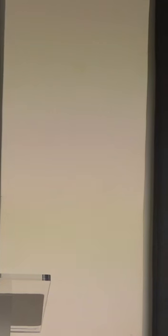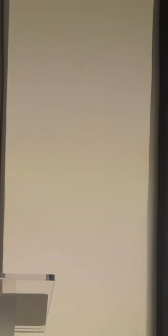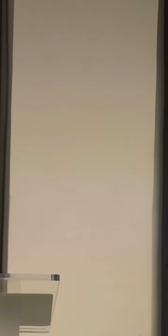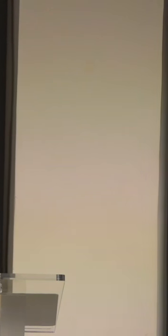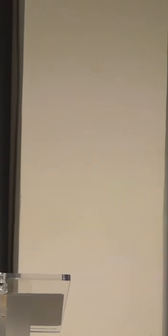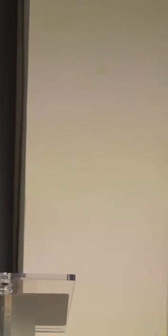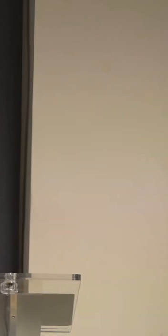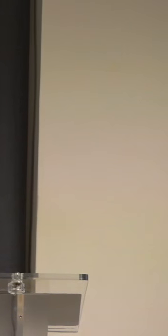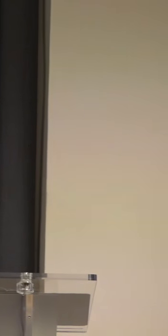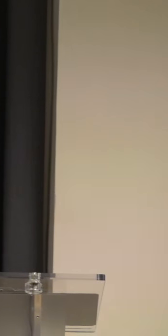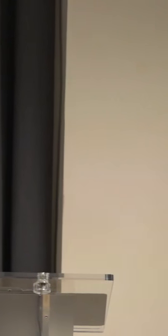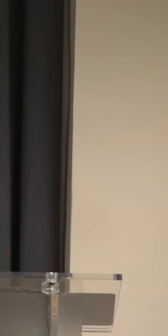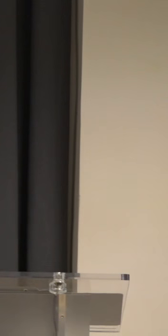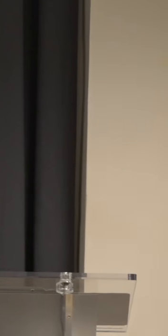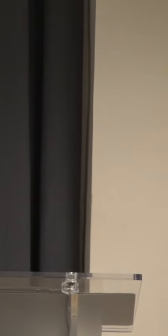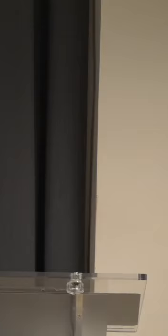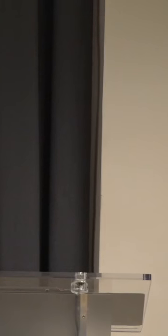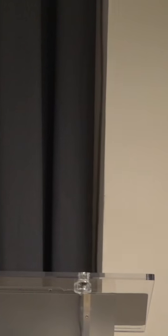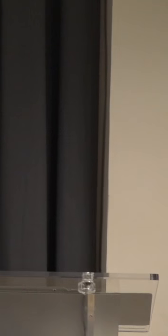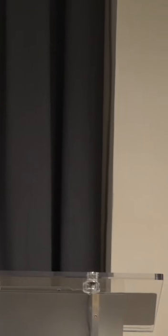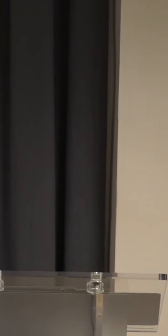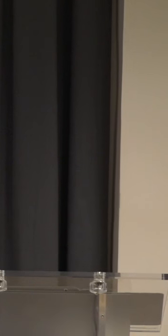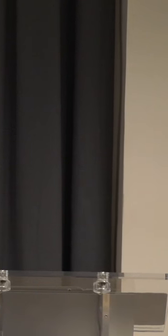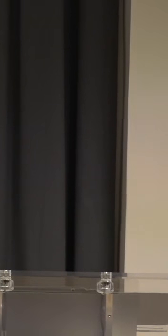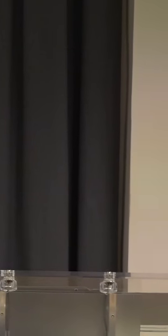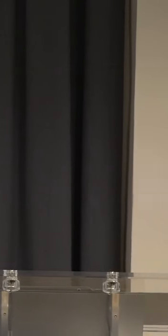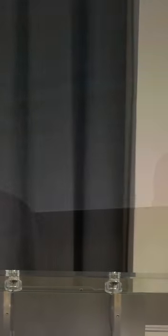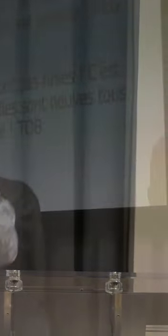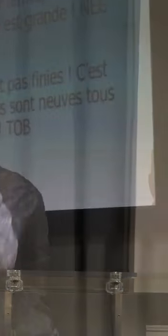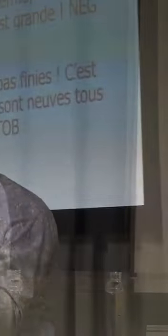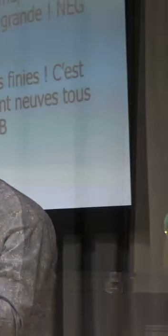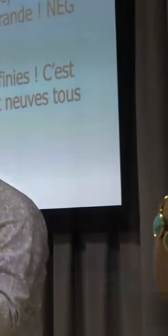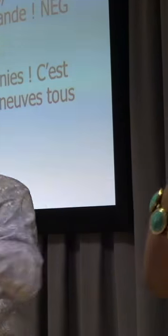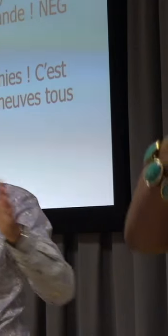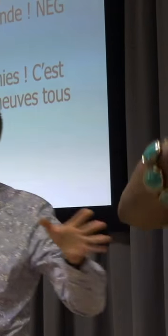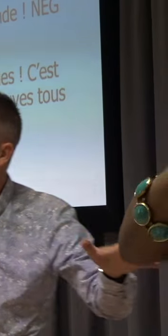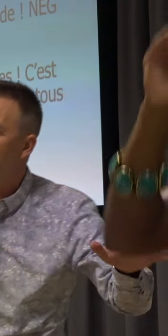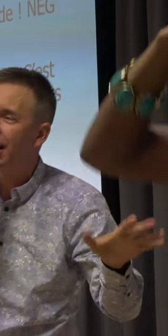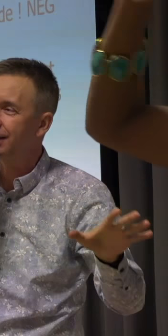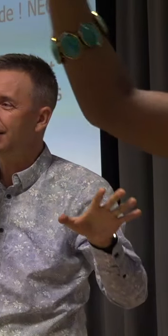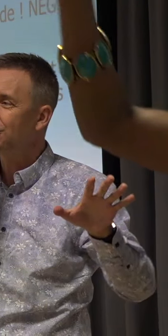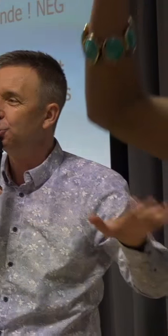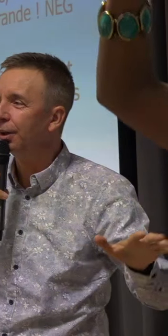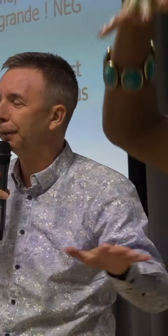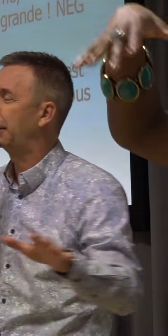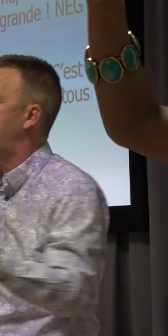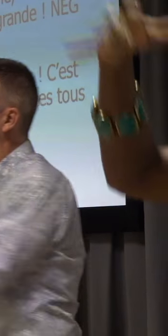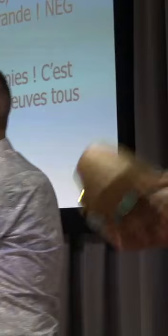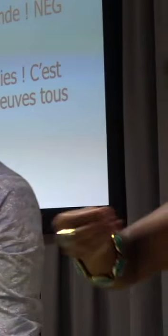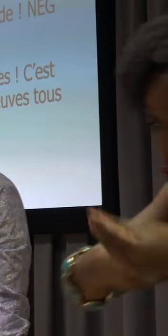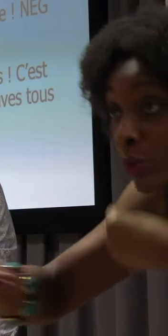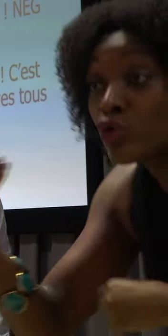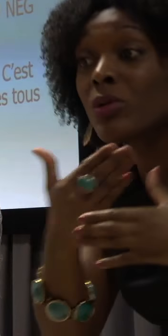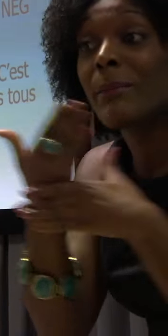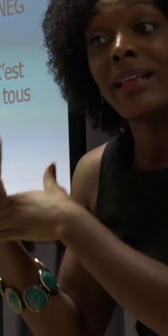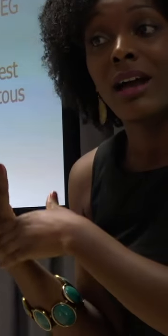invite aussi à aller chercher. Et Dieu fait des choses neuves pour toi chaque matin. Si on essayait de garder ce que Dieu avait préparé,